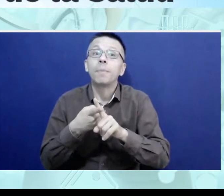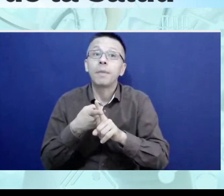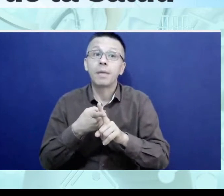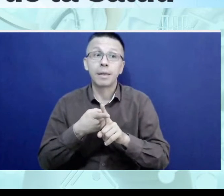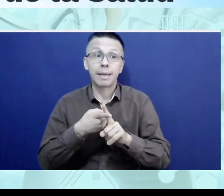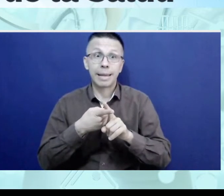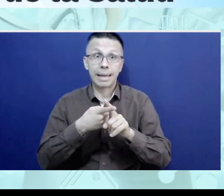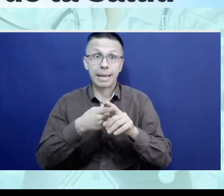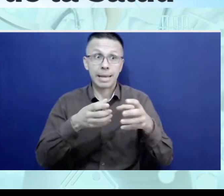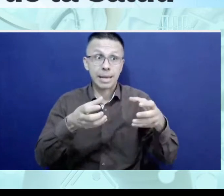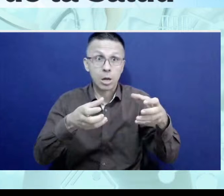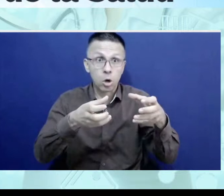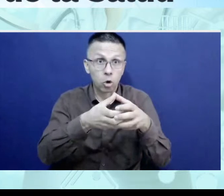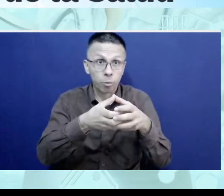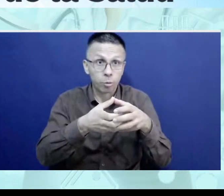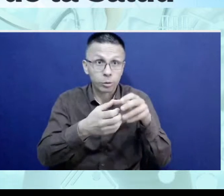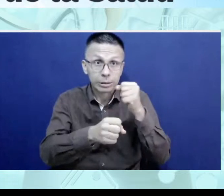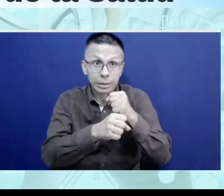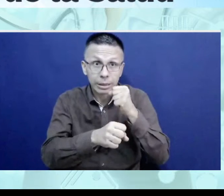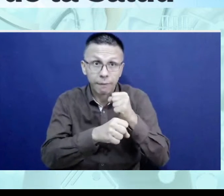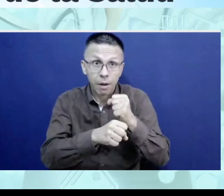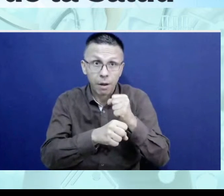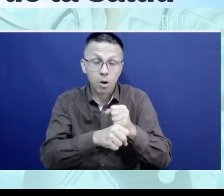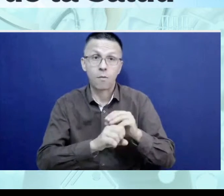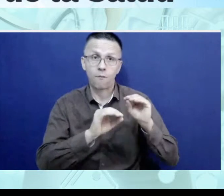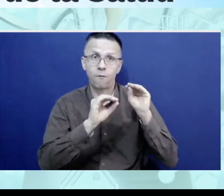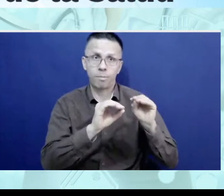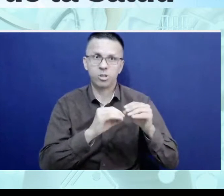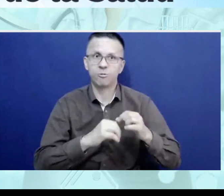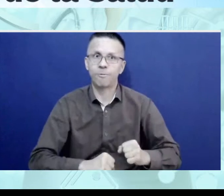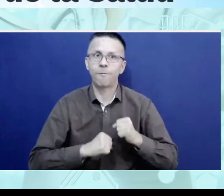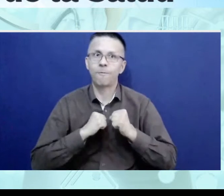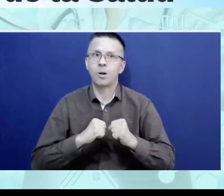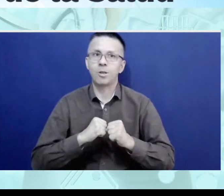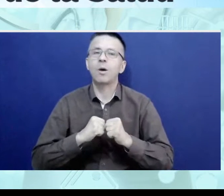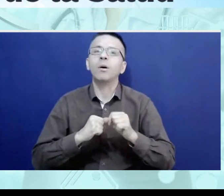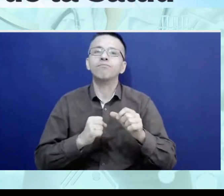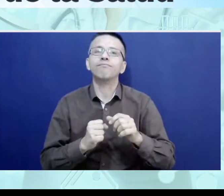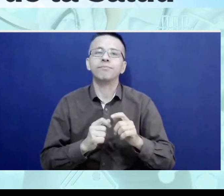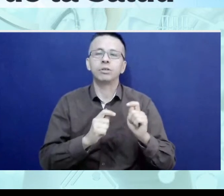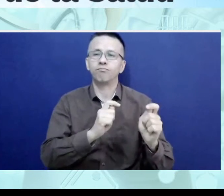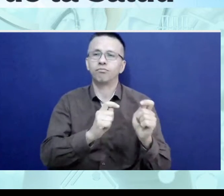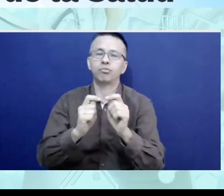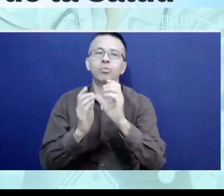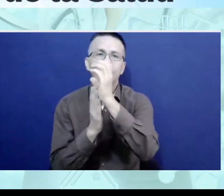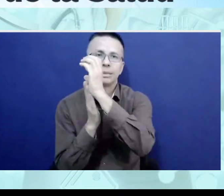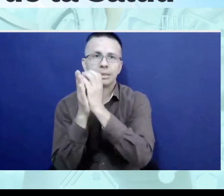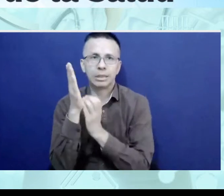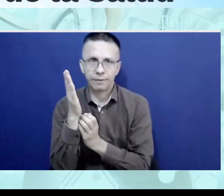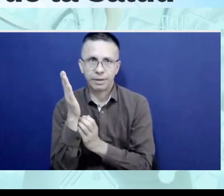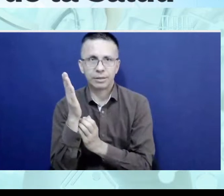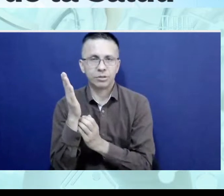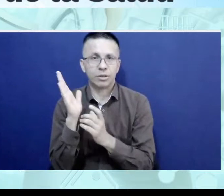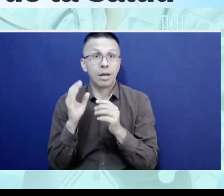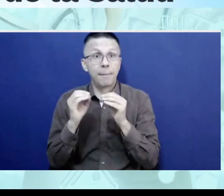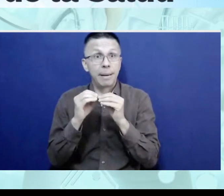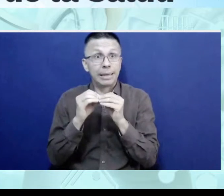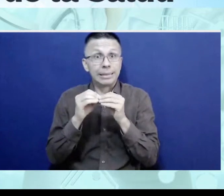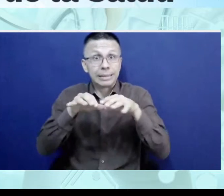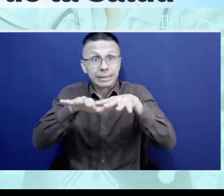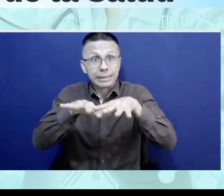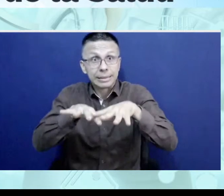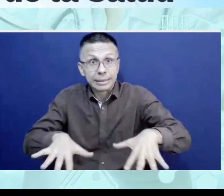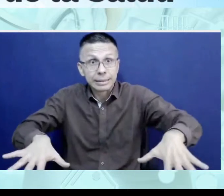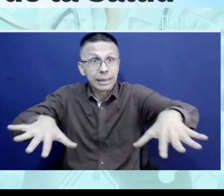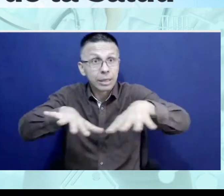estos equipos interdisciplinares para que puedan hacer la certificación y los registros, y luego pues seguir avanzando a nivel territorial, que creo que ese es nuestro gran reto